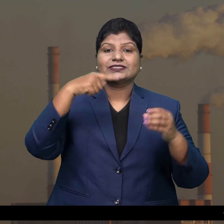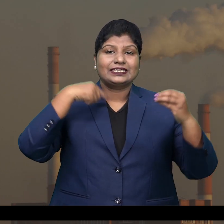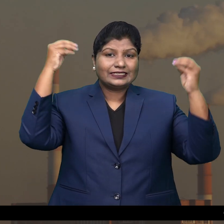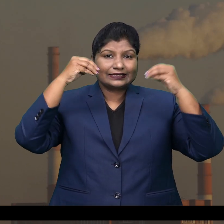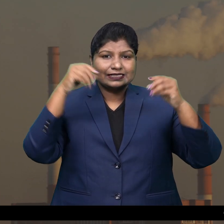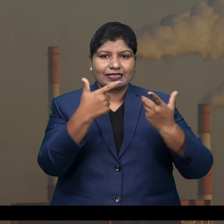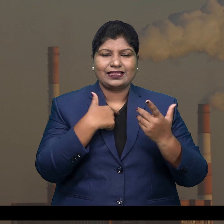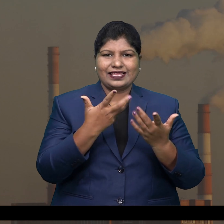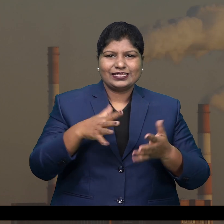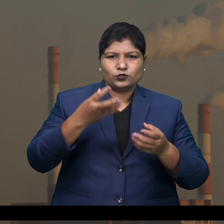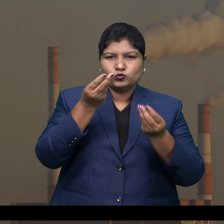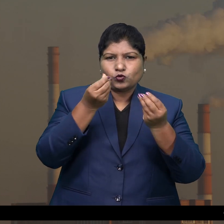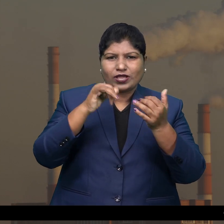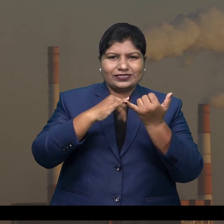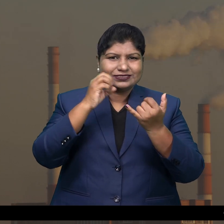ఆమ్లవర్షం.